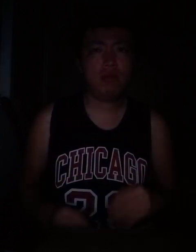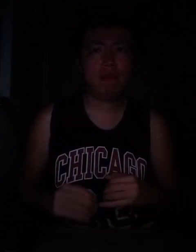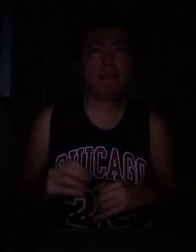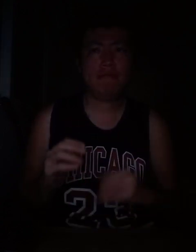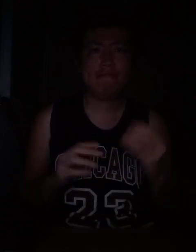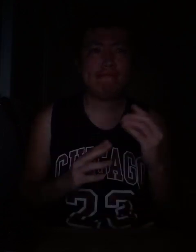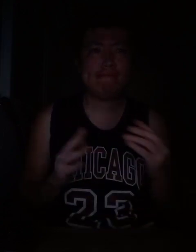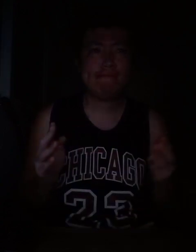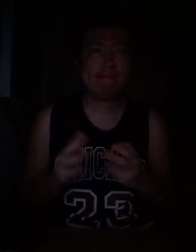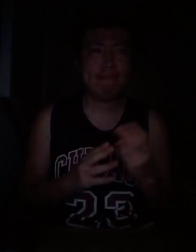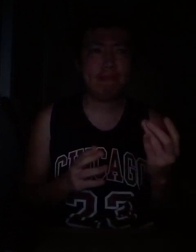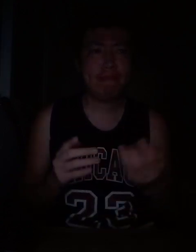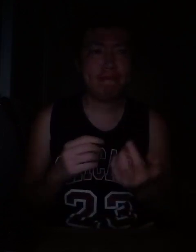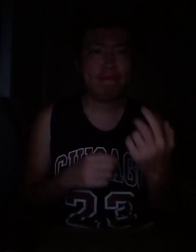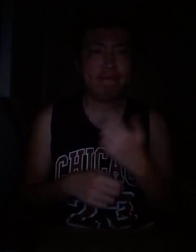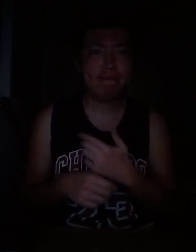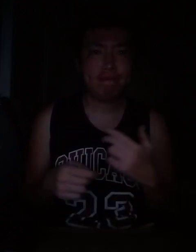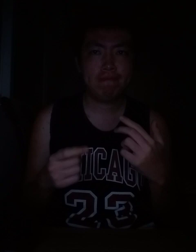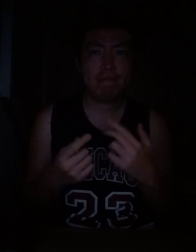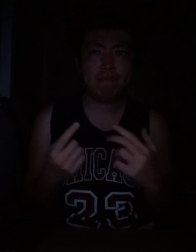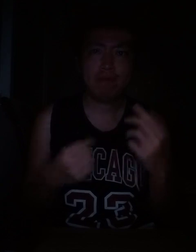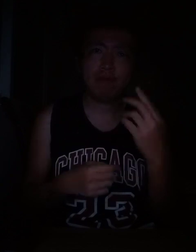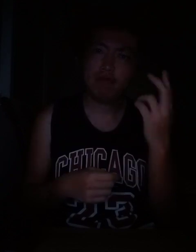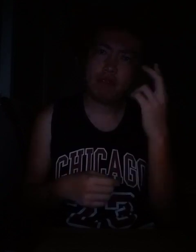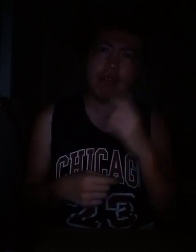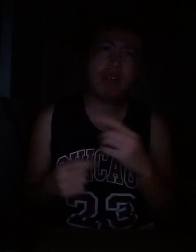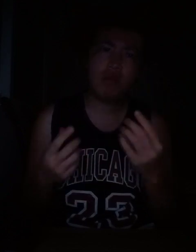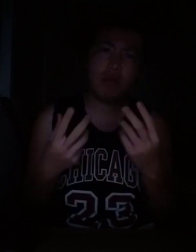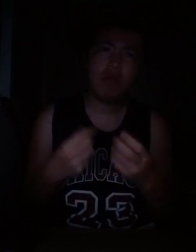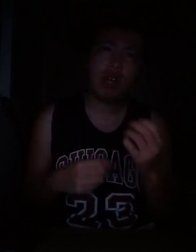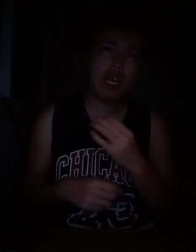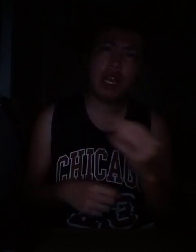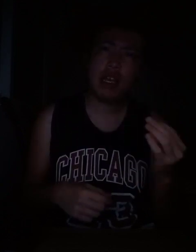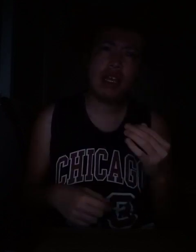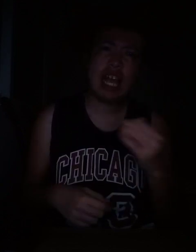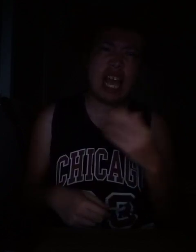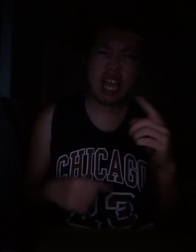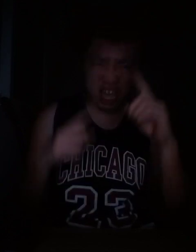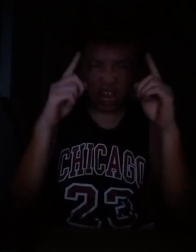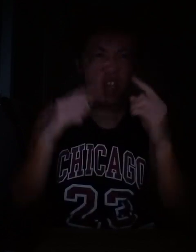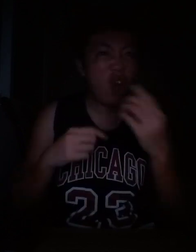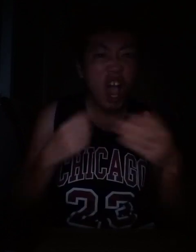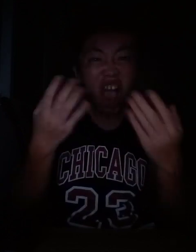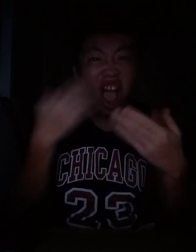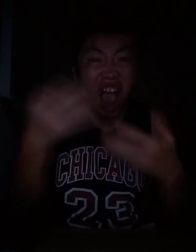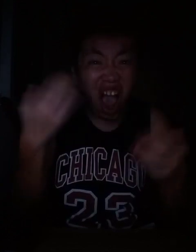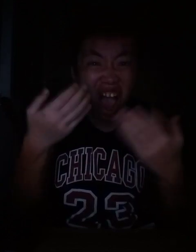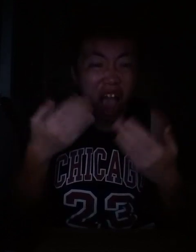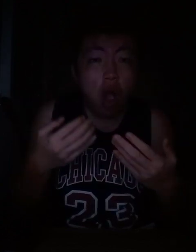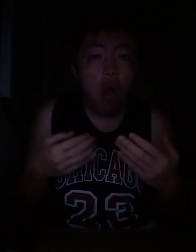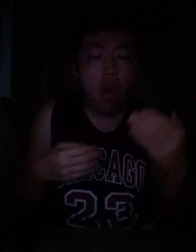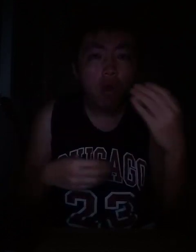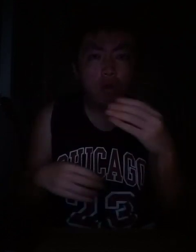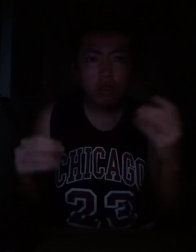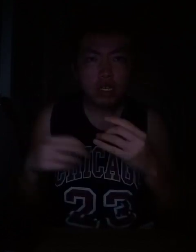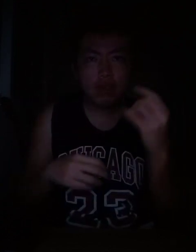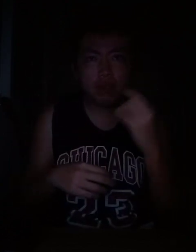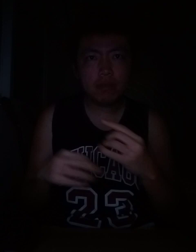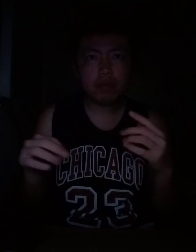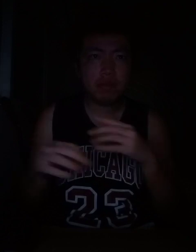사회를 불안하게 한다는 그 표현 자체가 너무 막연한 거예요. 내가 화가 나서 포함 한 번만 찔러도 사회 불안을 야기했다는 식으로